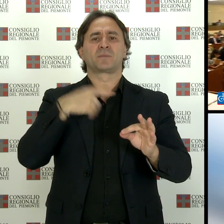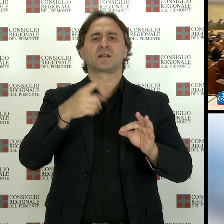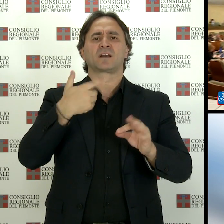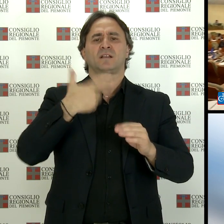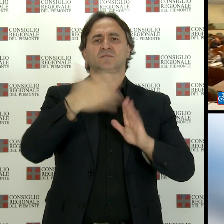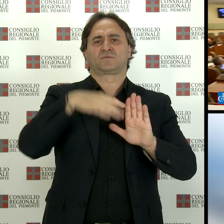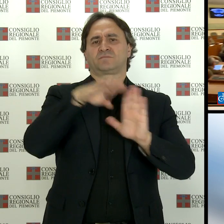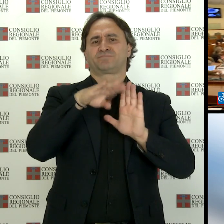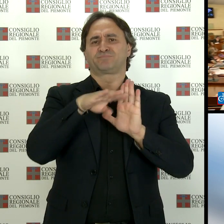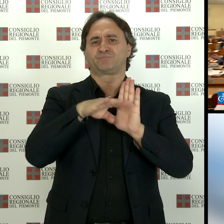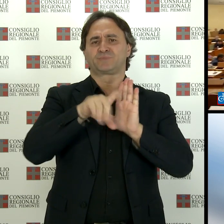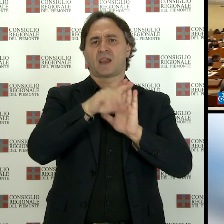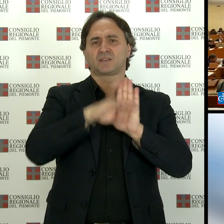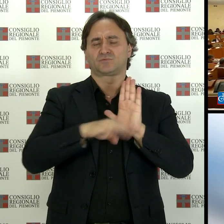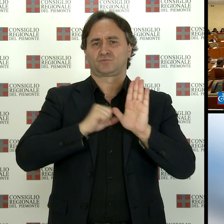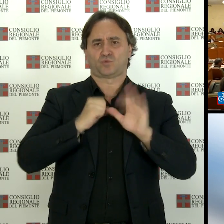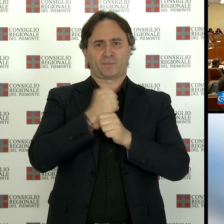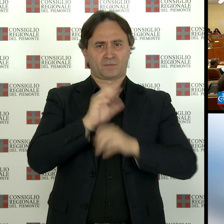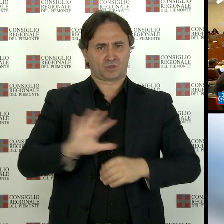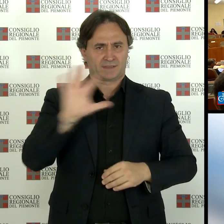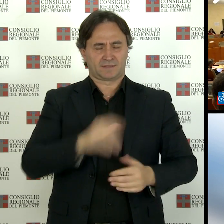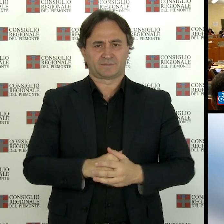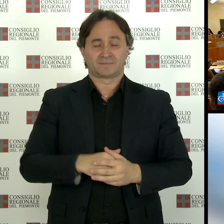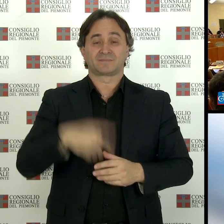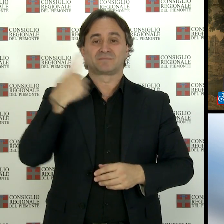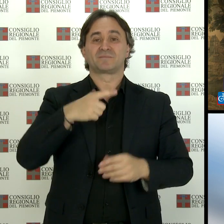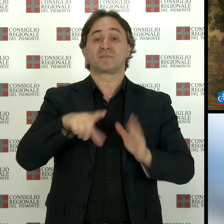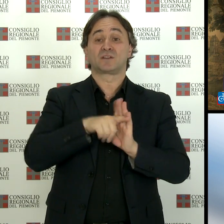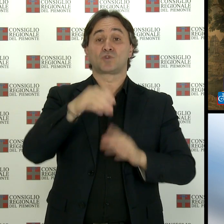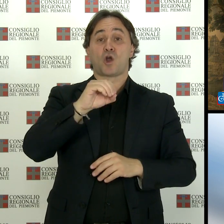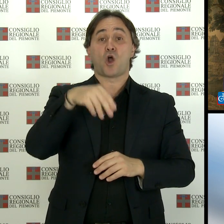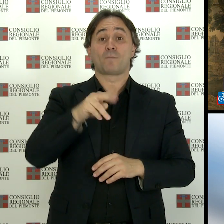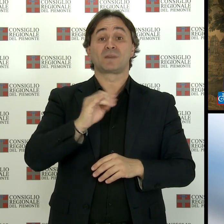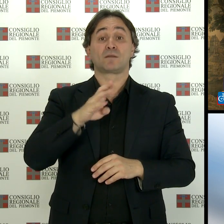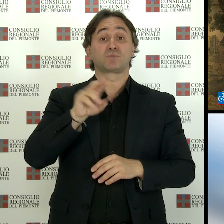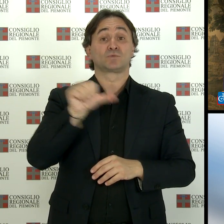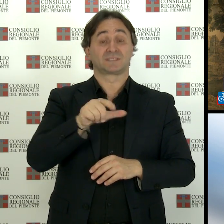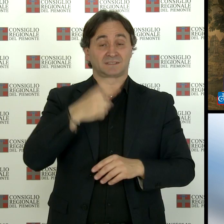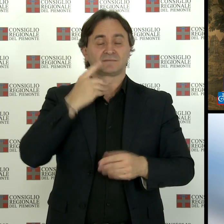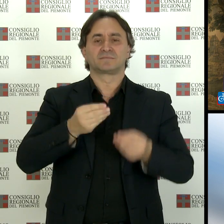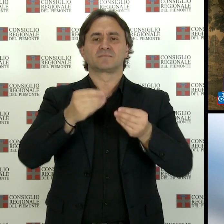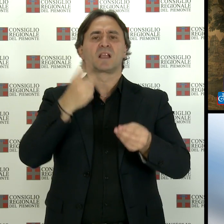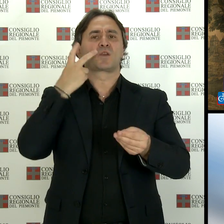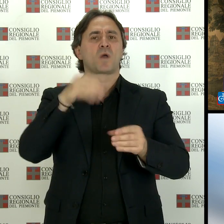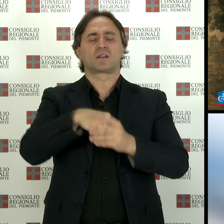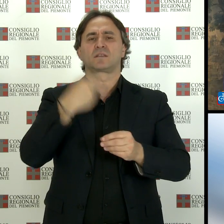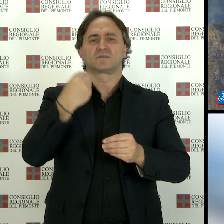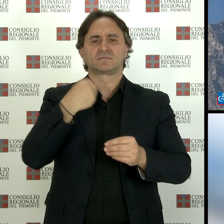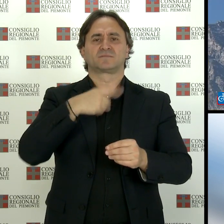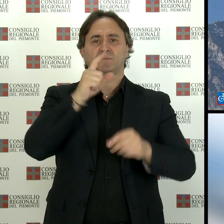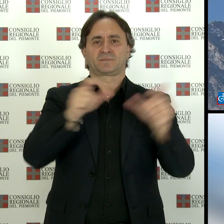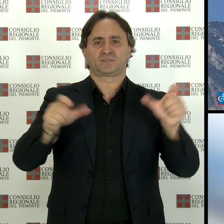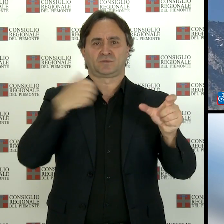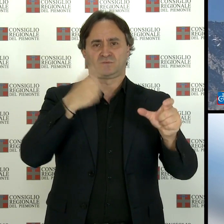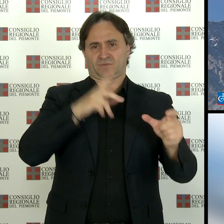regionale. Le principali modifiche apportate dal provvedimento Omnibus alla legislazione vigente riguardano la mobilità del personale pubblico,